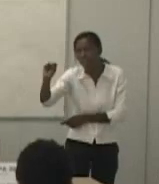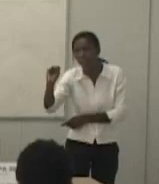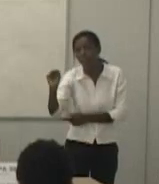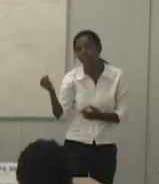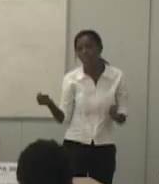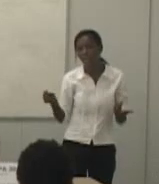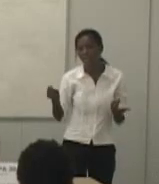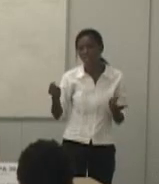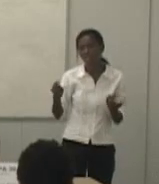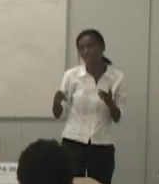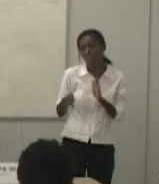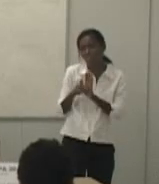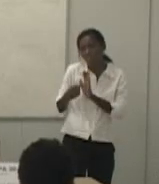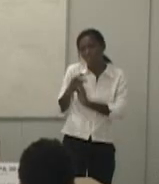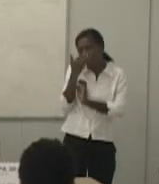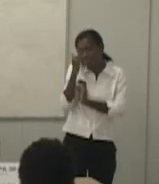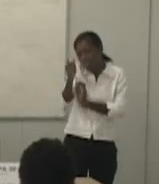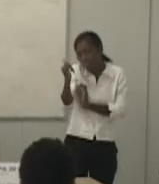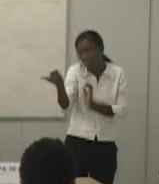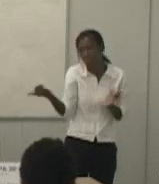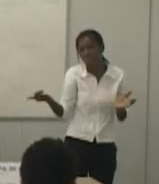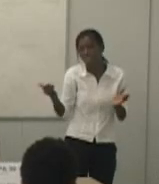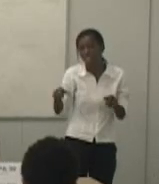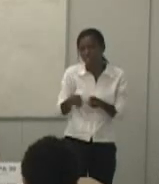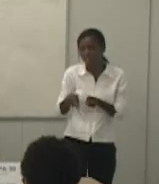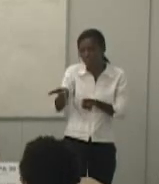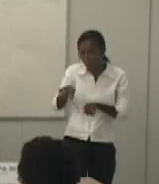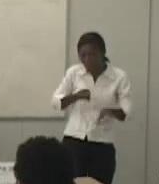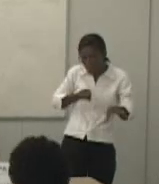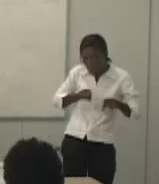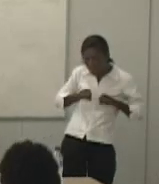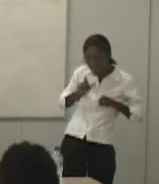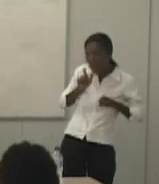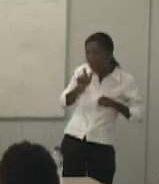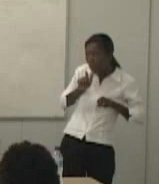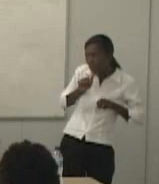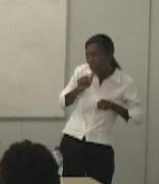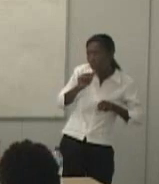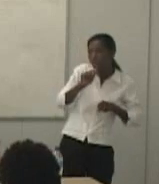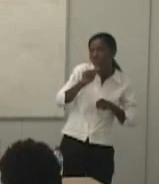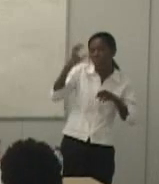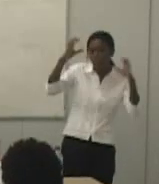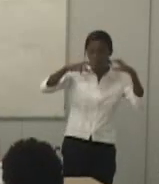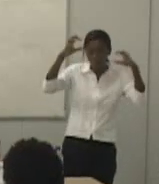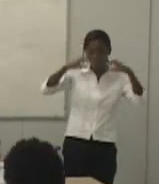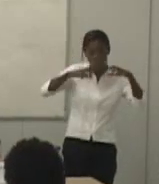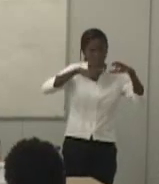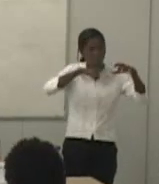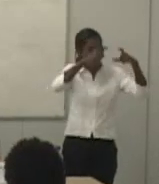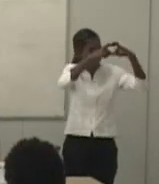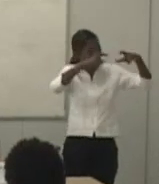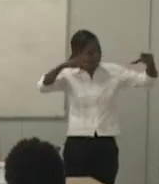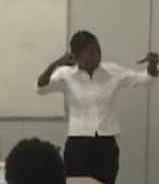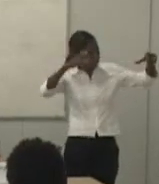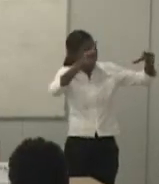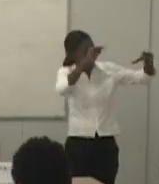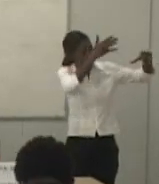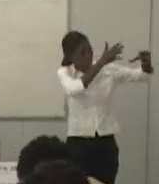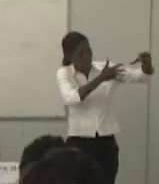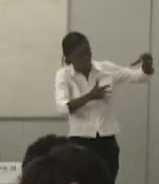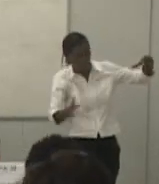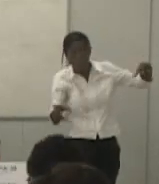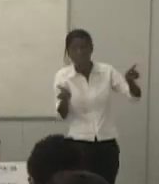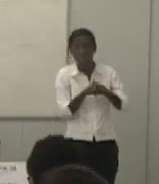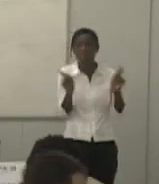uma forma de energia para fazer captação de água de chuva é essa a vocação do Polo e a gente vai daí paraa